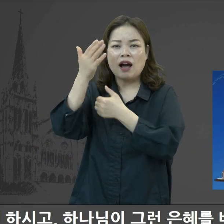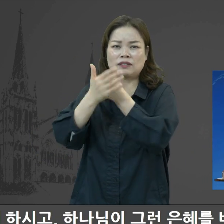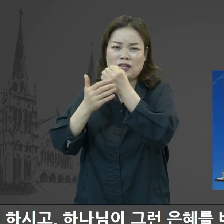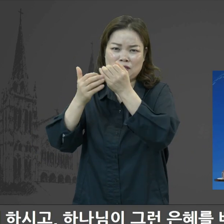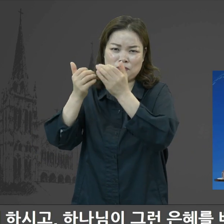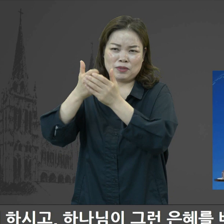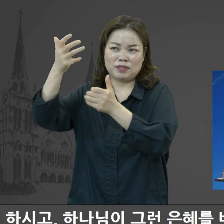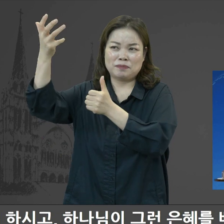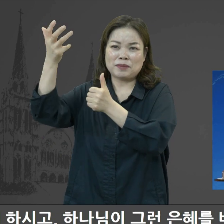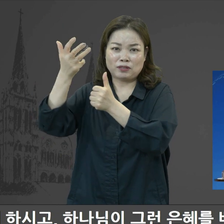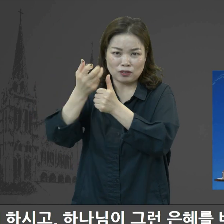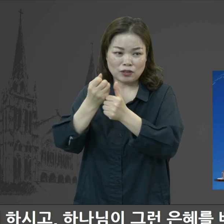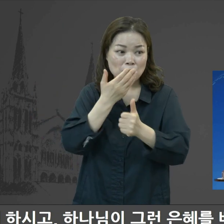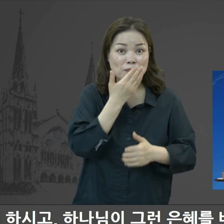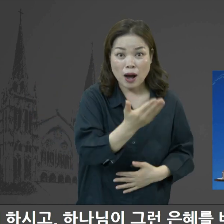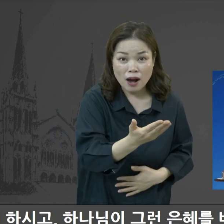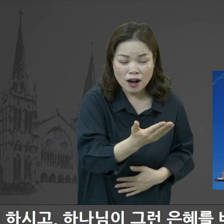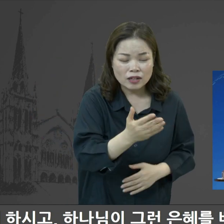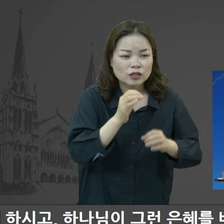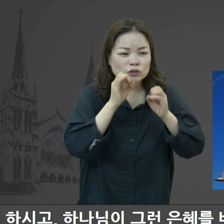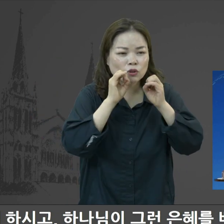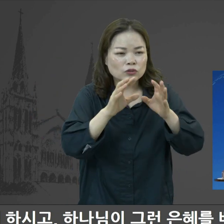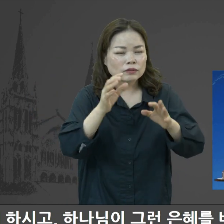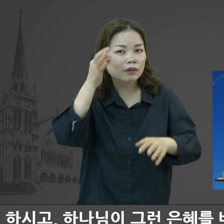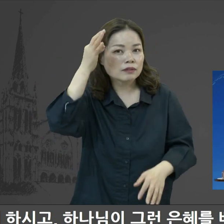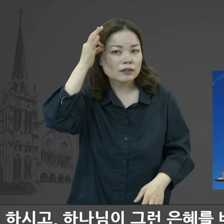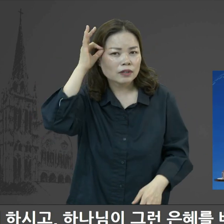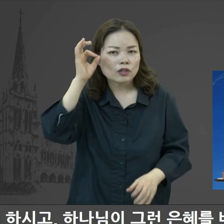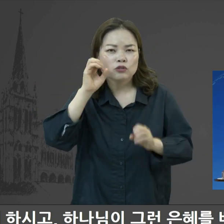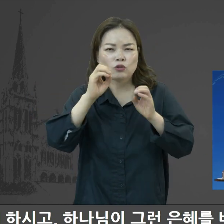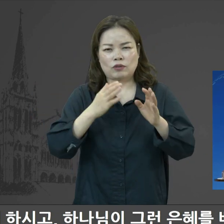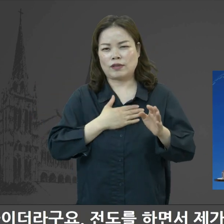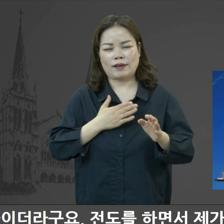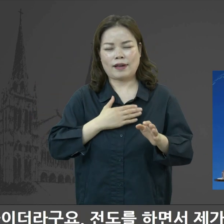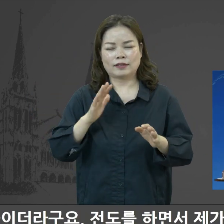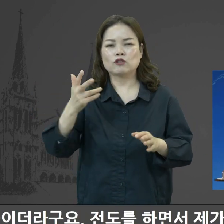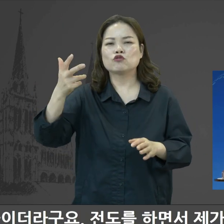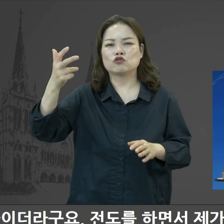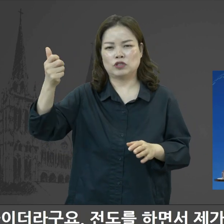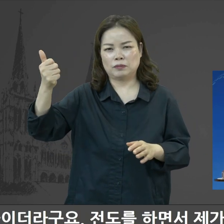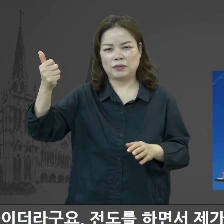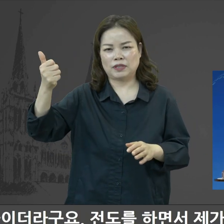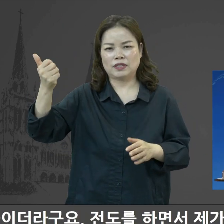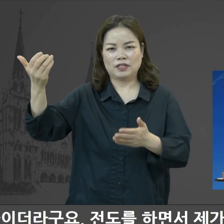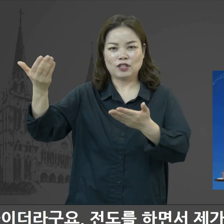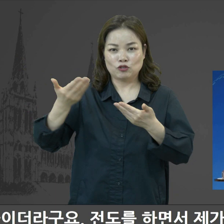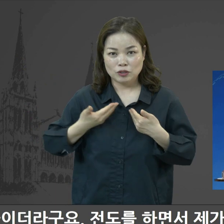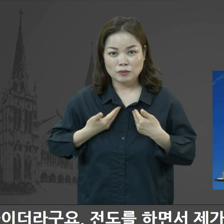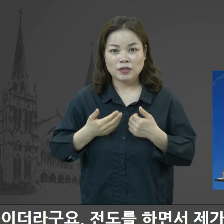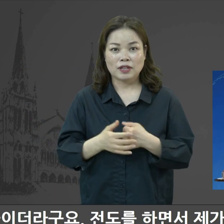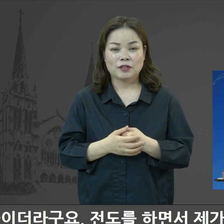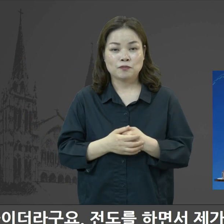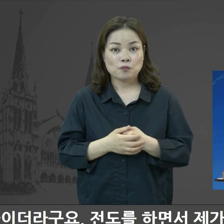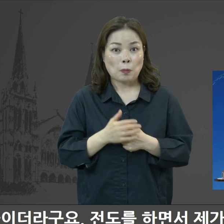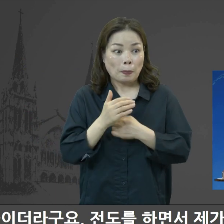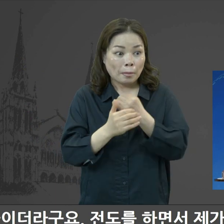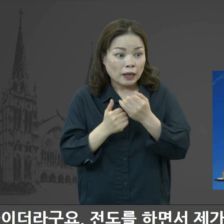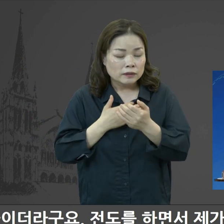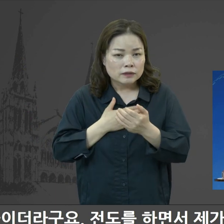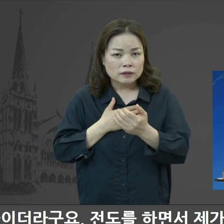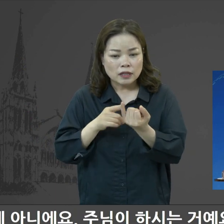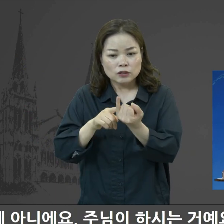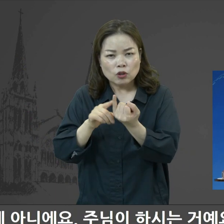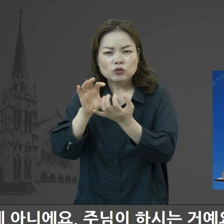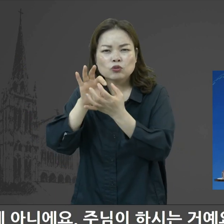일들이더라고요. 전도를 하면서 제가 깨달은 거는요, 전도는 내가 하는 게 아니에요. 주님이 하시는 거예요. 근데 하나님이 저로